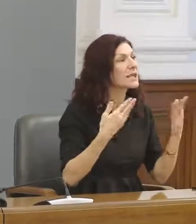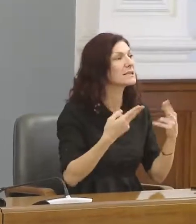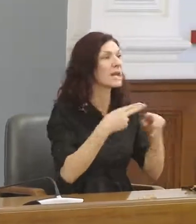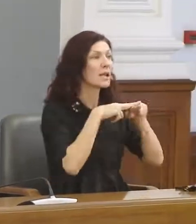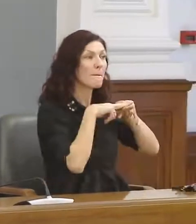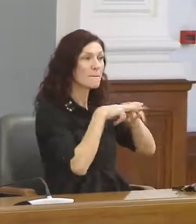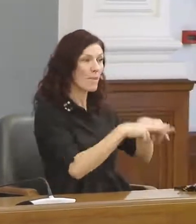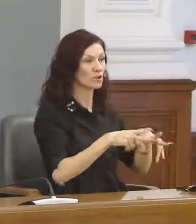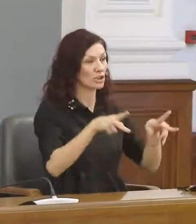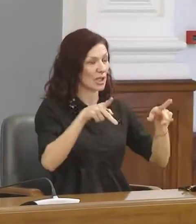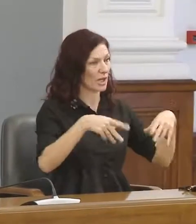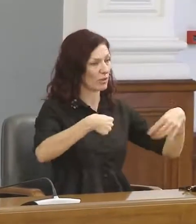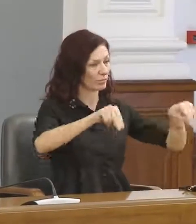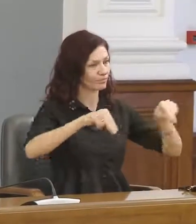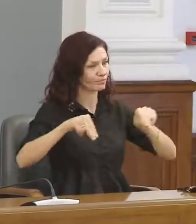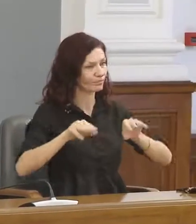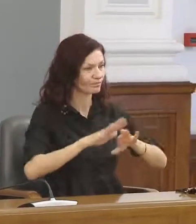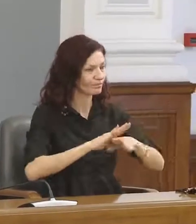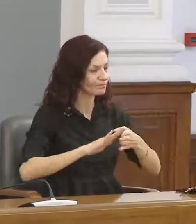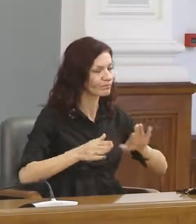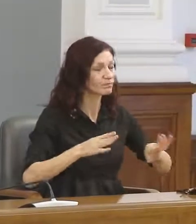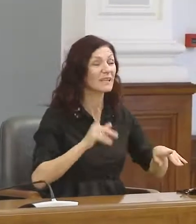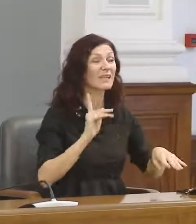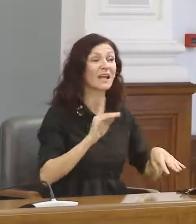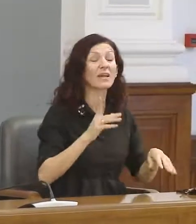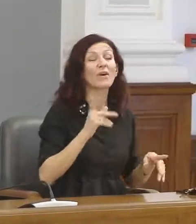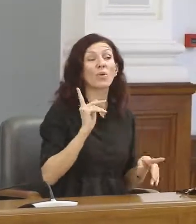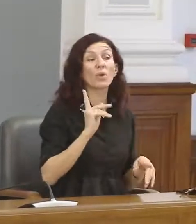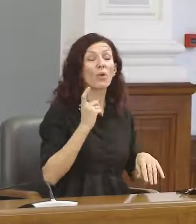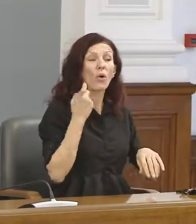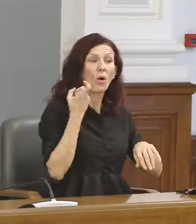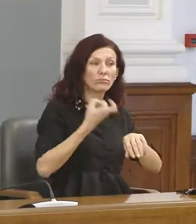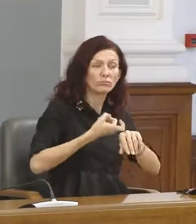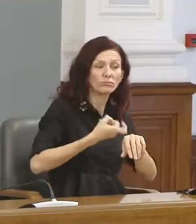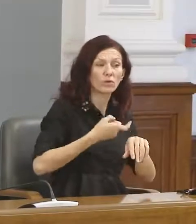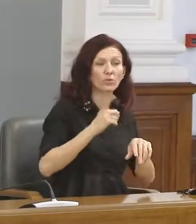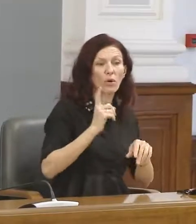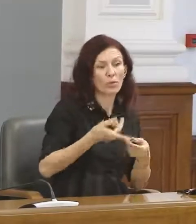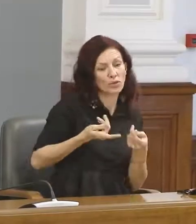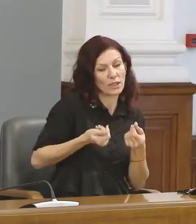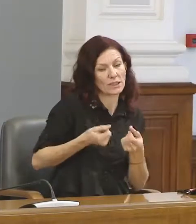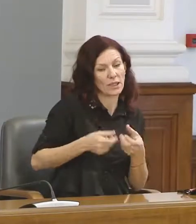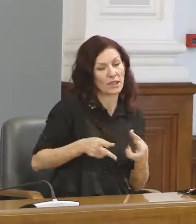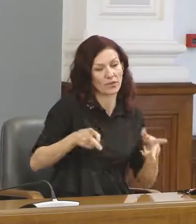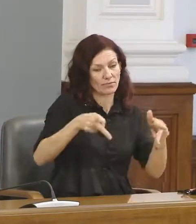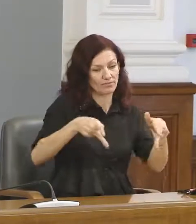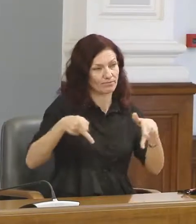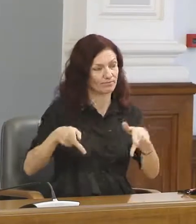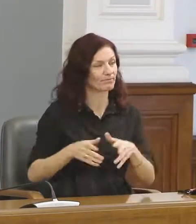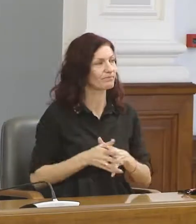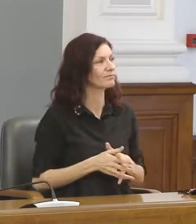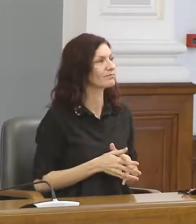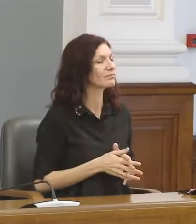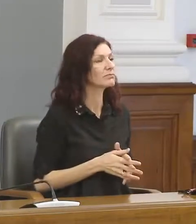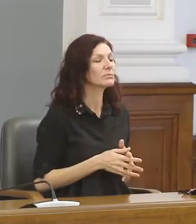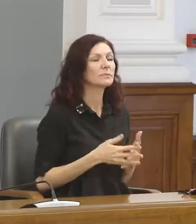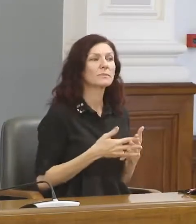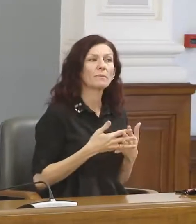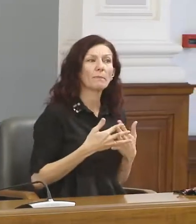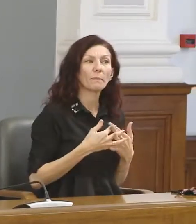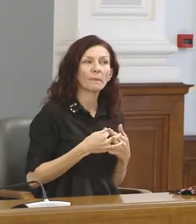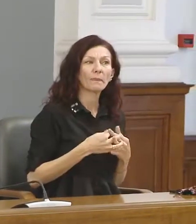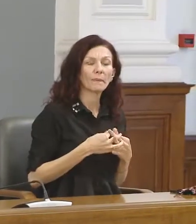или такива легла, които медицински персонал би се грижил за болния.